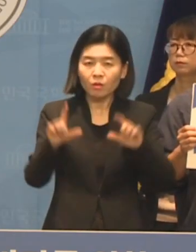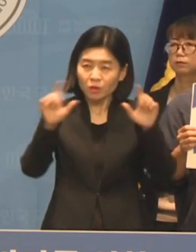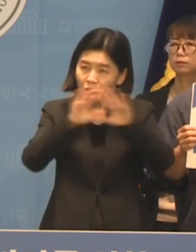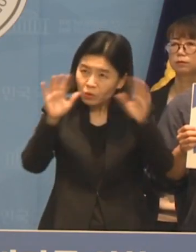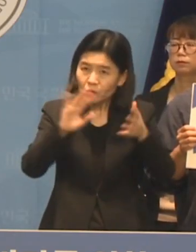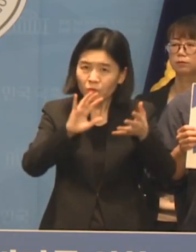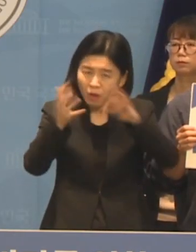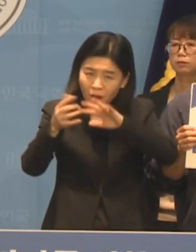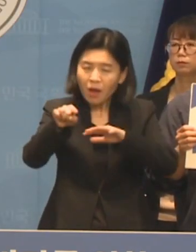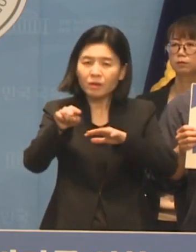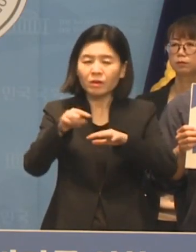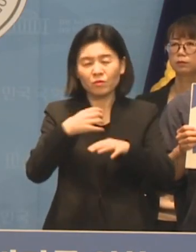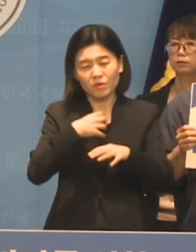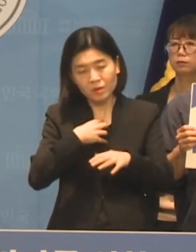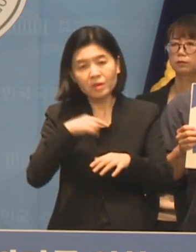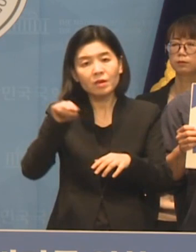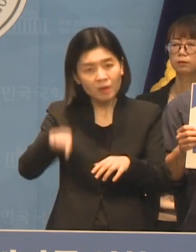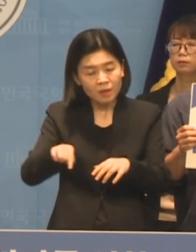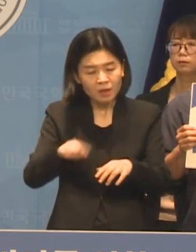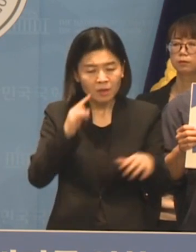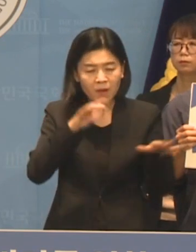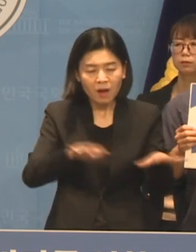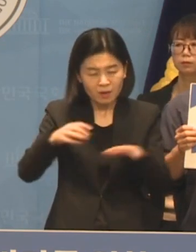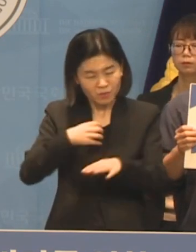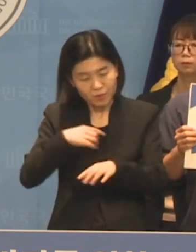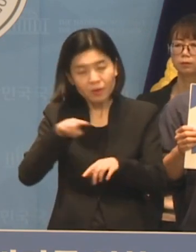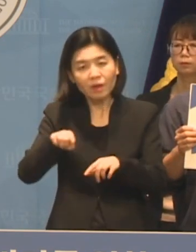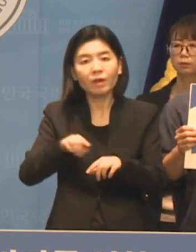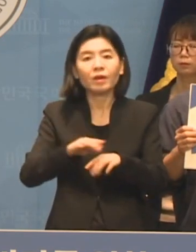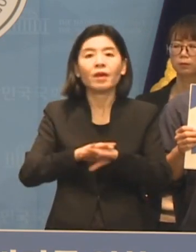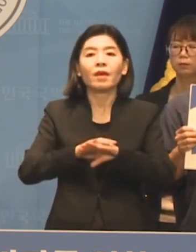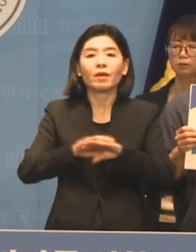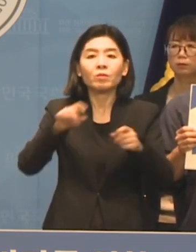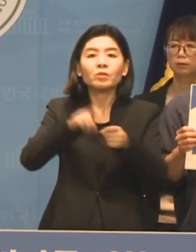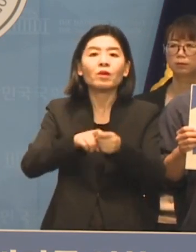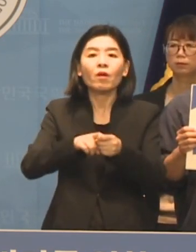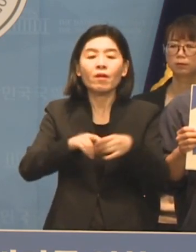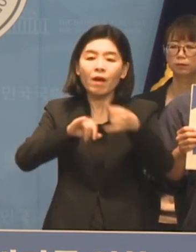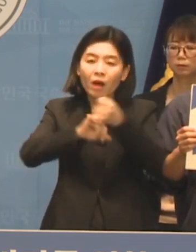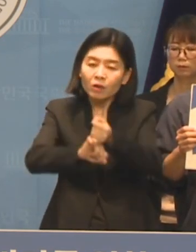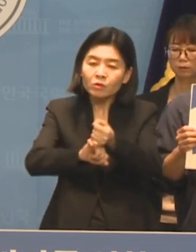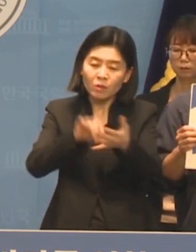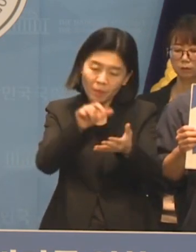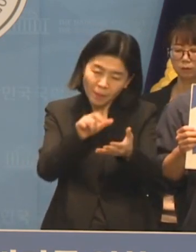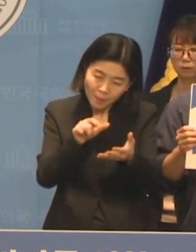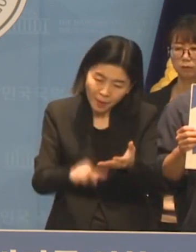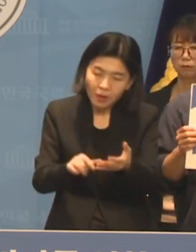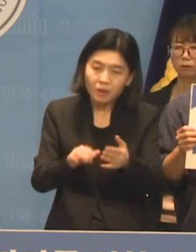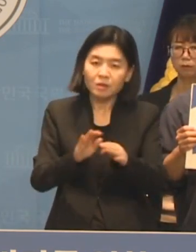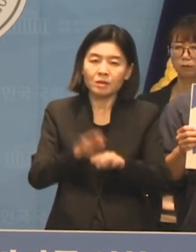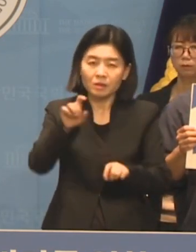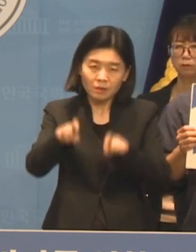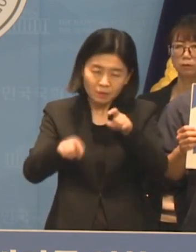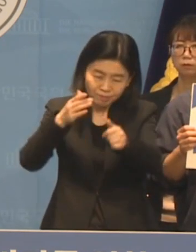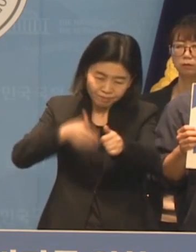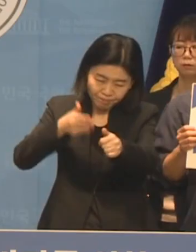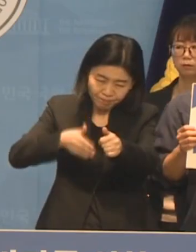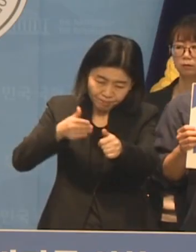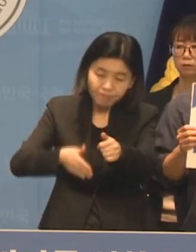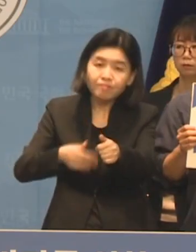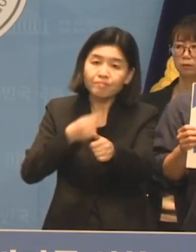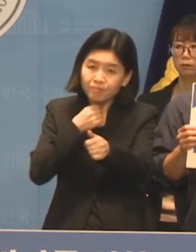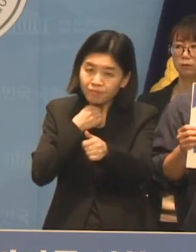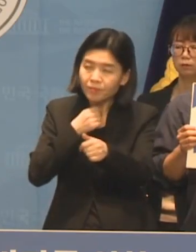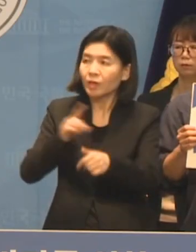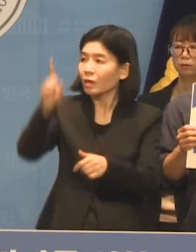바다를 지키기 위해 구체적인 보호 약속을 만들고 이행을 촉구하는 회의이니만큼 정부는